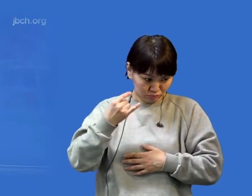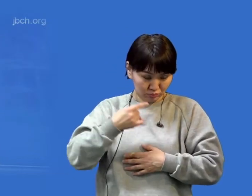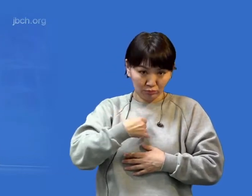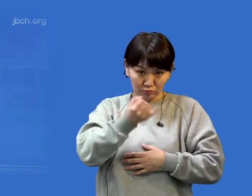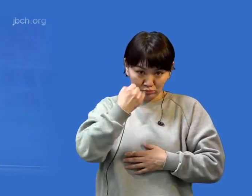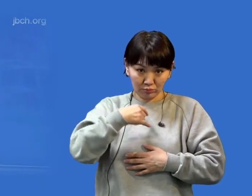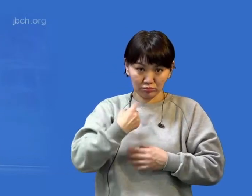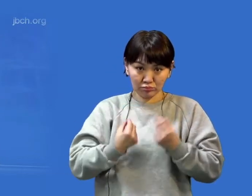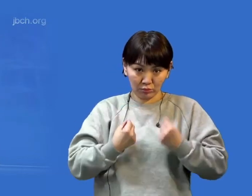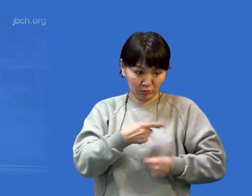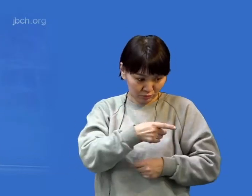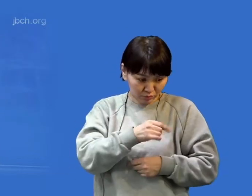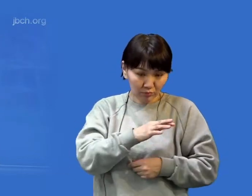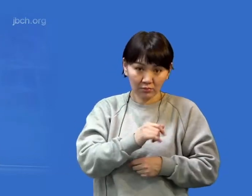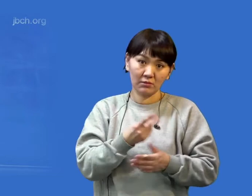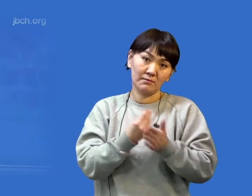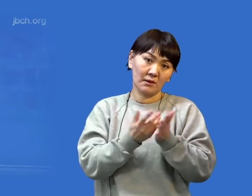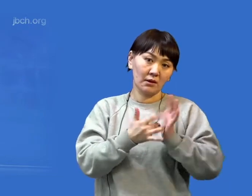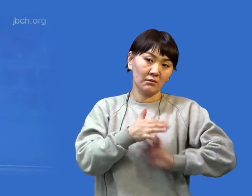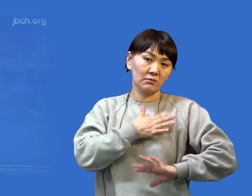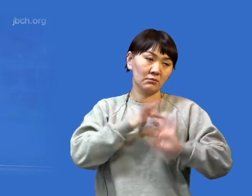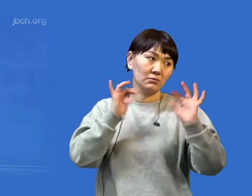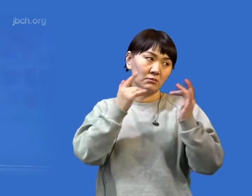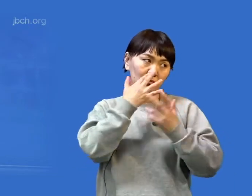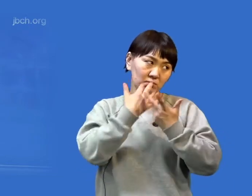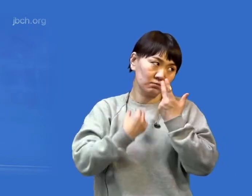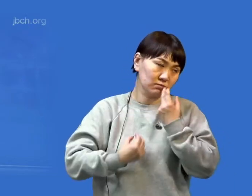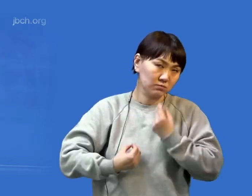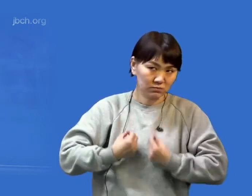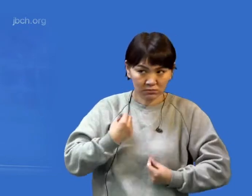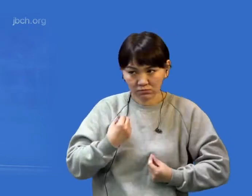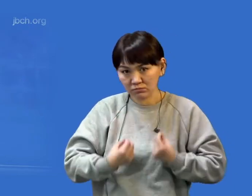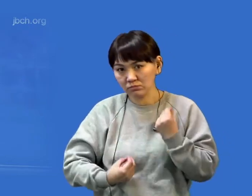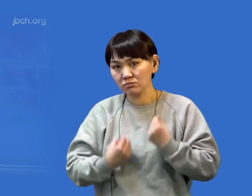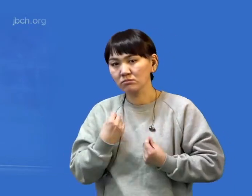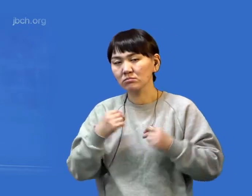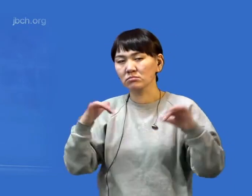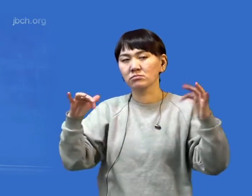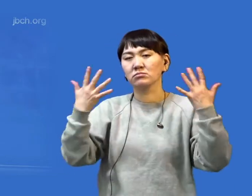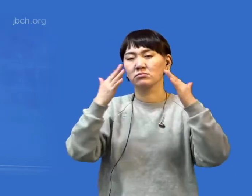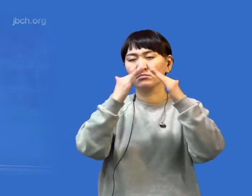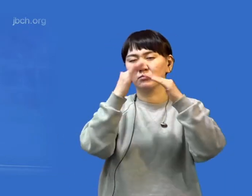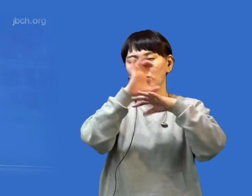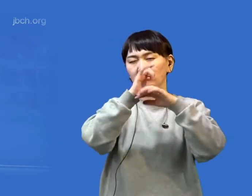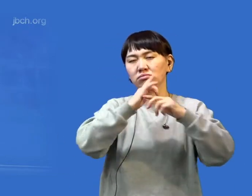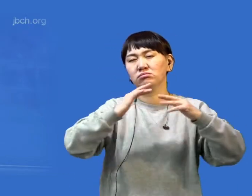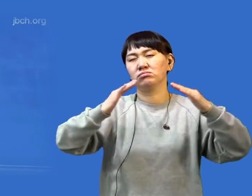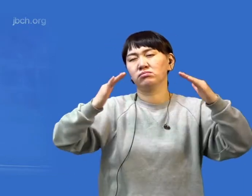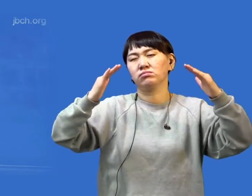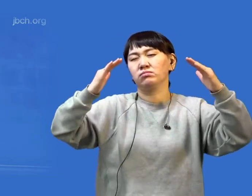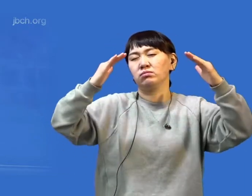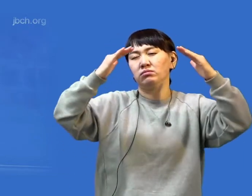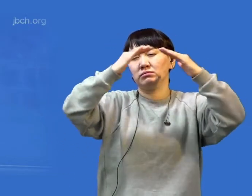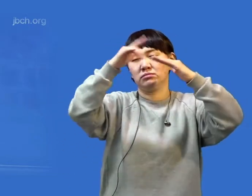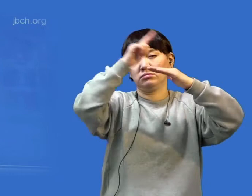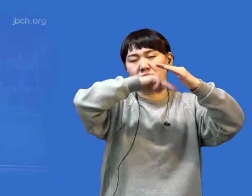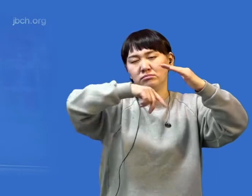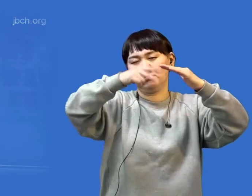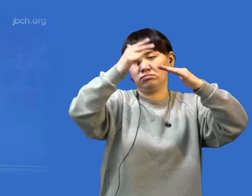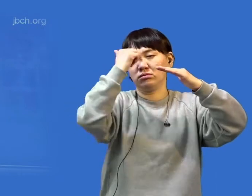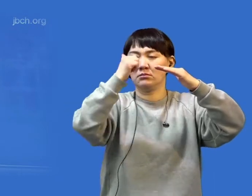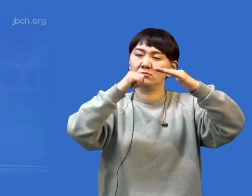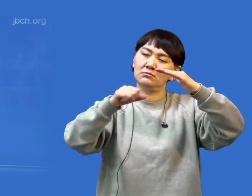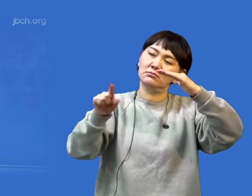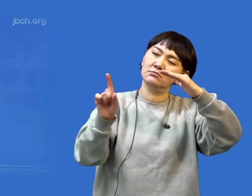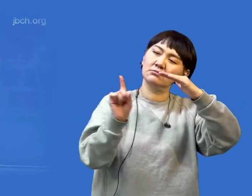Христ итгэлтэй дүрдөрхтэй гэсэн үг багхгүй. Тэмээ сүмийн байрыг жигсэн сүрлэг сайхан барайд л мөргөлийн одоо цаг гэдэл өстө